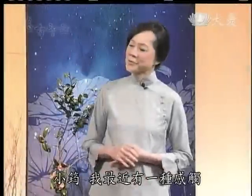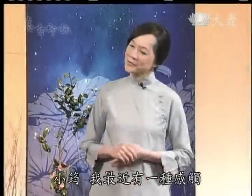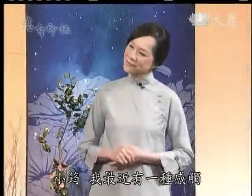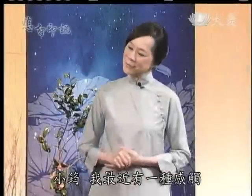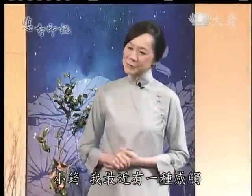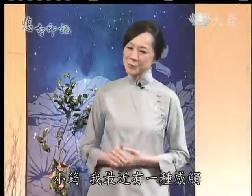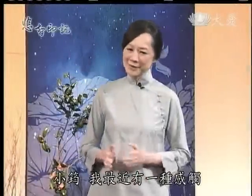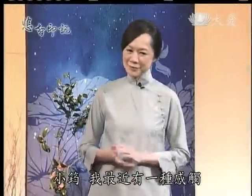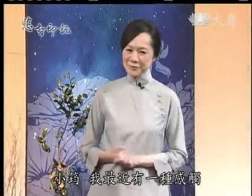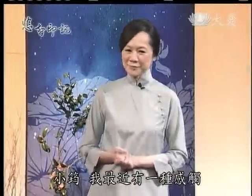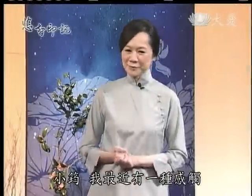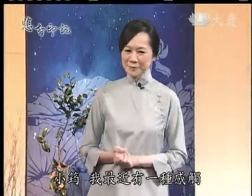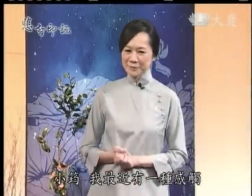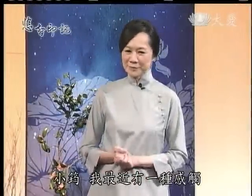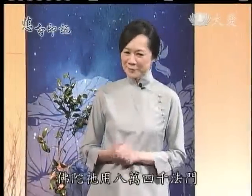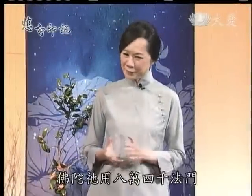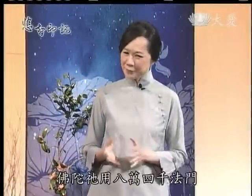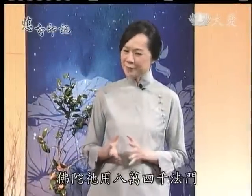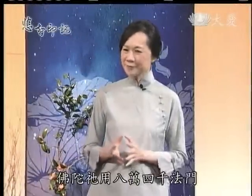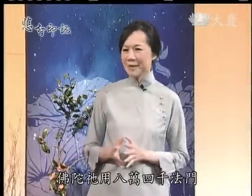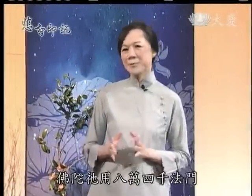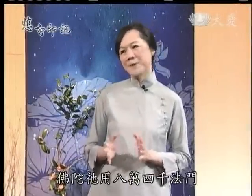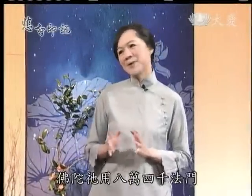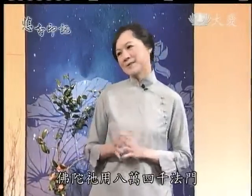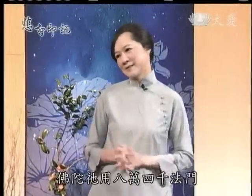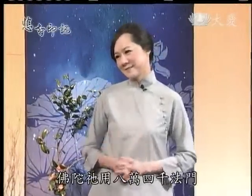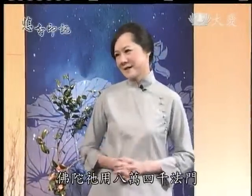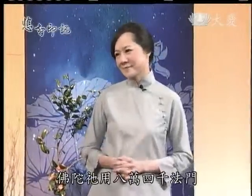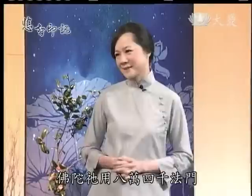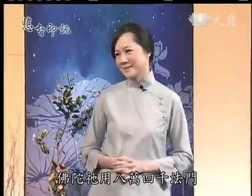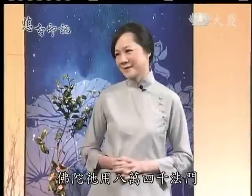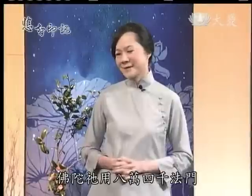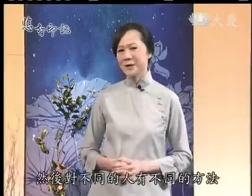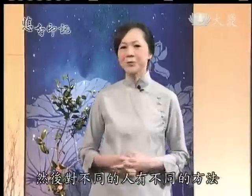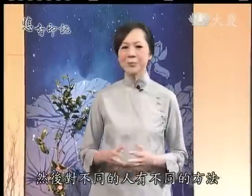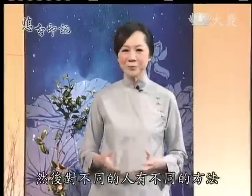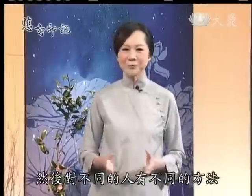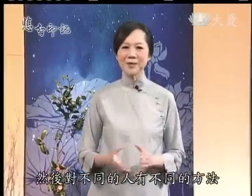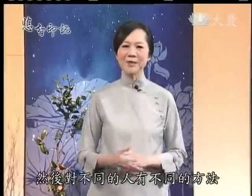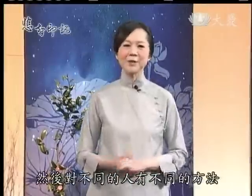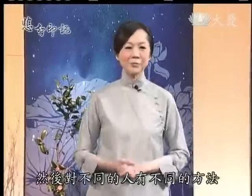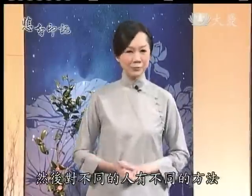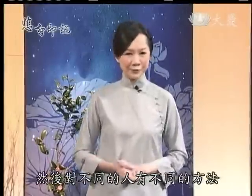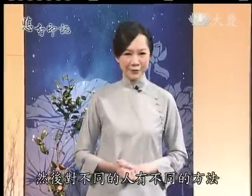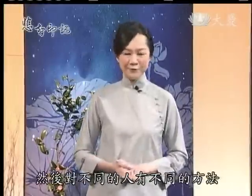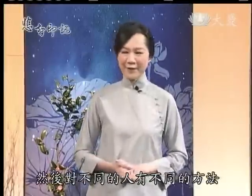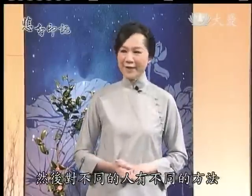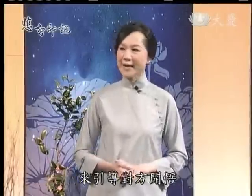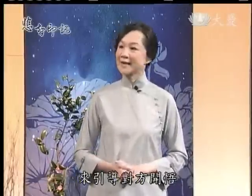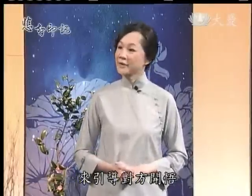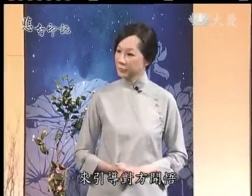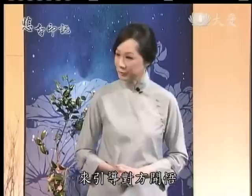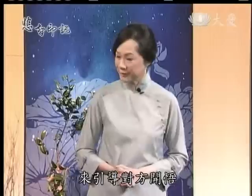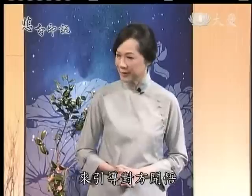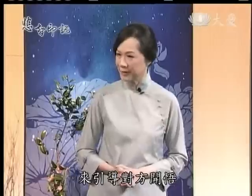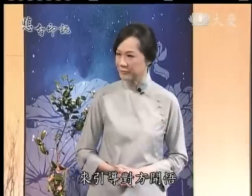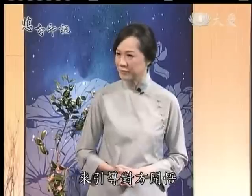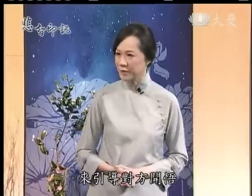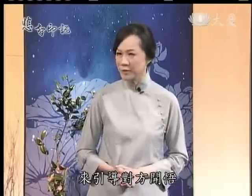最近有一种感触哦，佛陀他用八万四千法门，然后对不同的人有不同的方法来引导对方开悟，